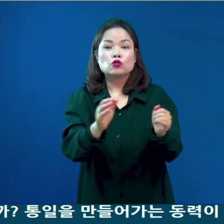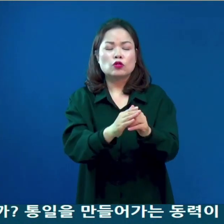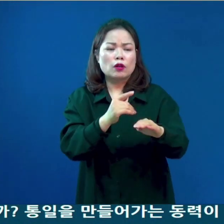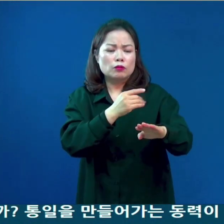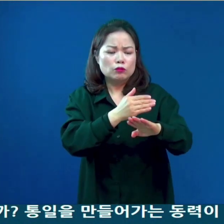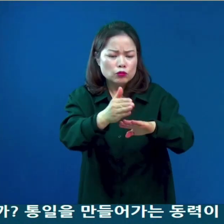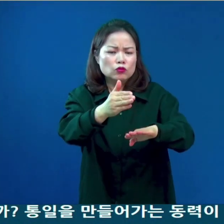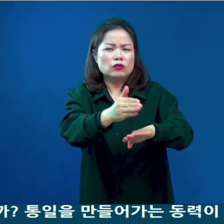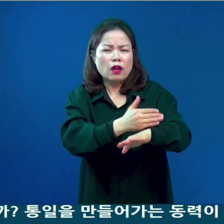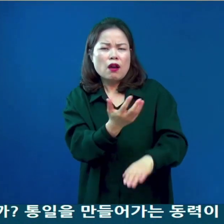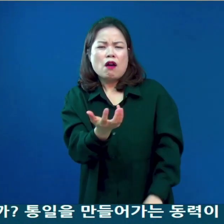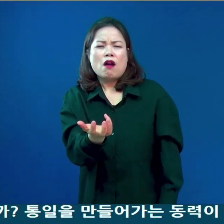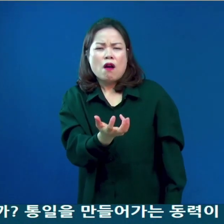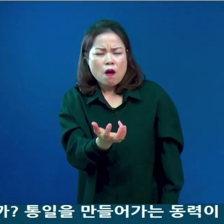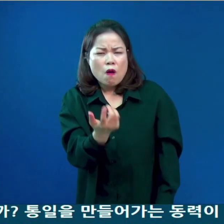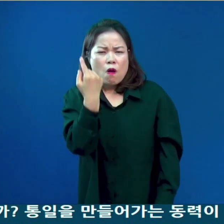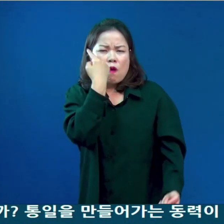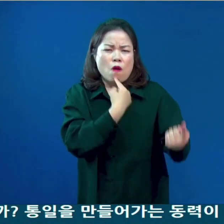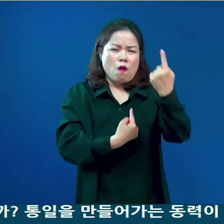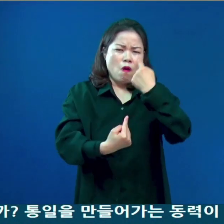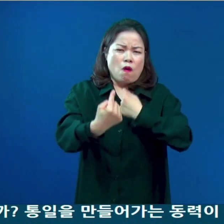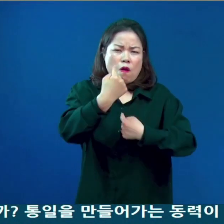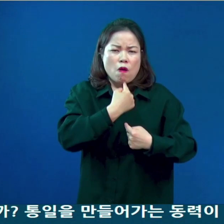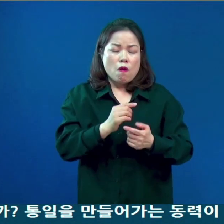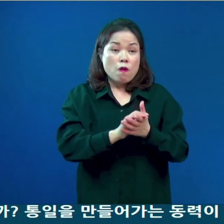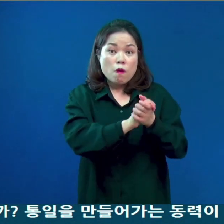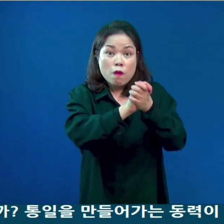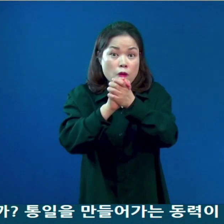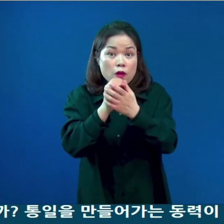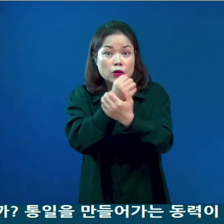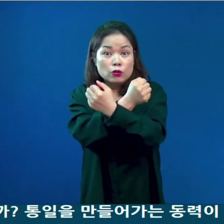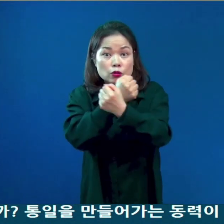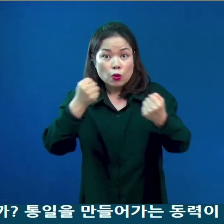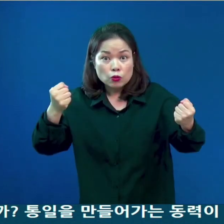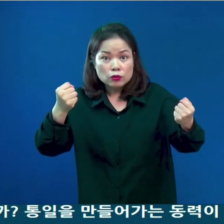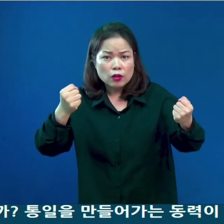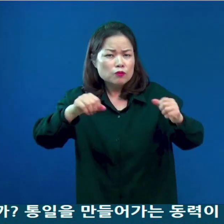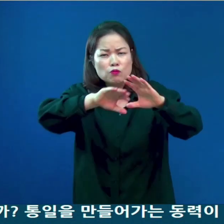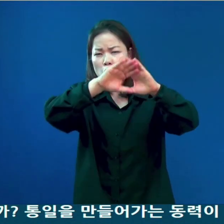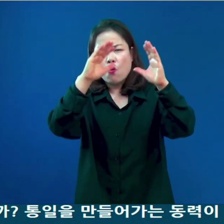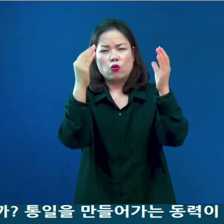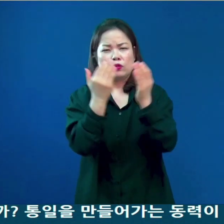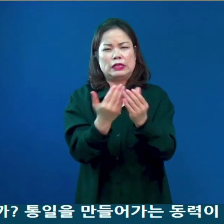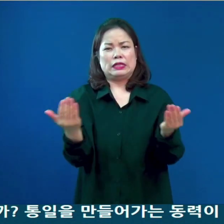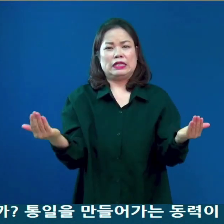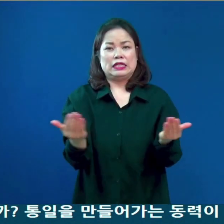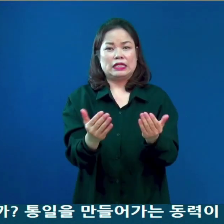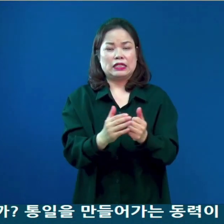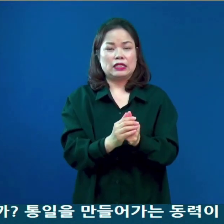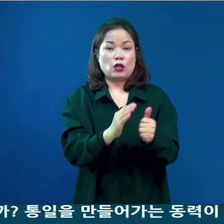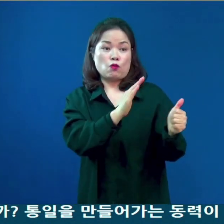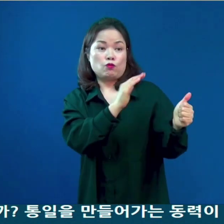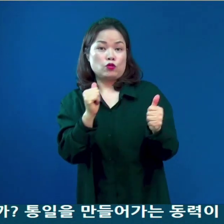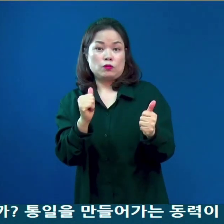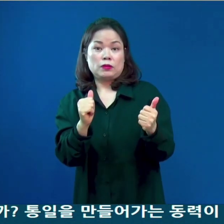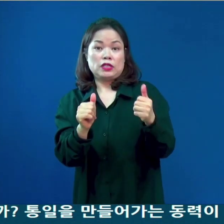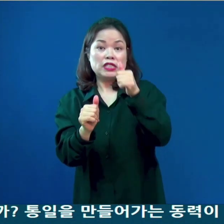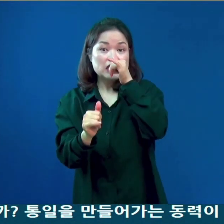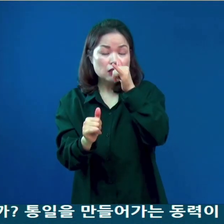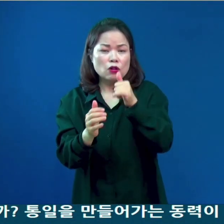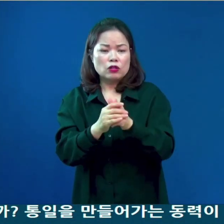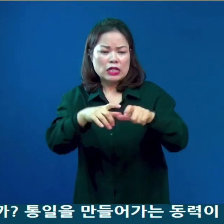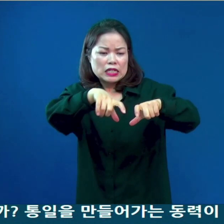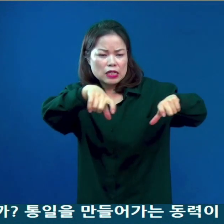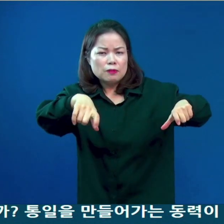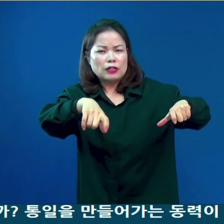분단과 아픔과 상처와 화해와 용서와 이 모든 일들에 부름을 받고 있습니다. 그러니까